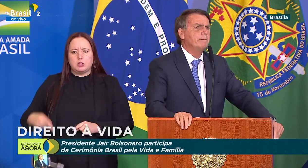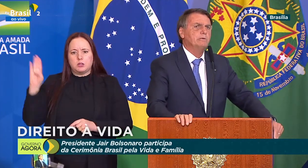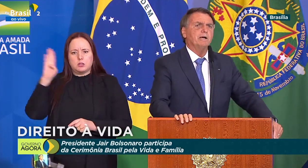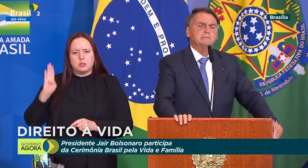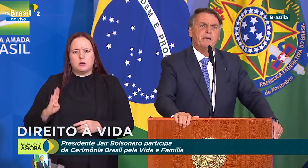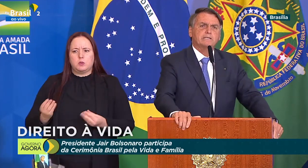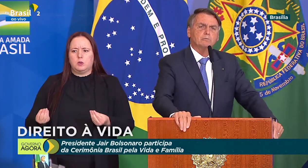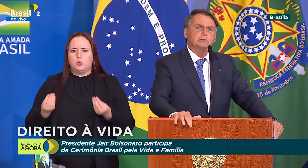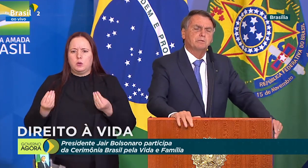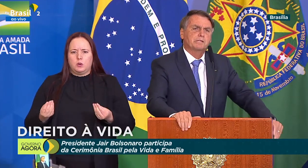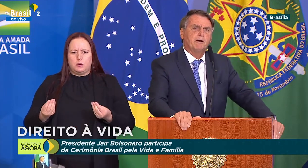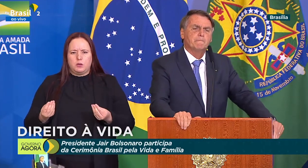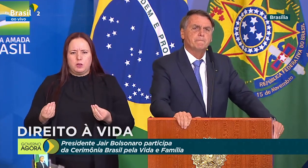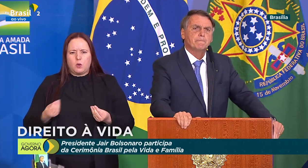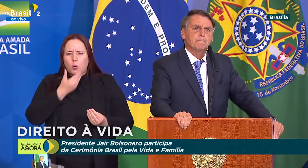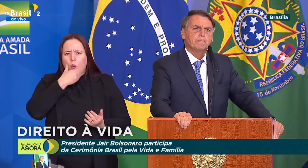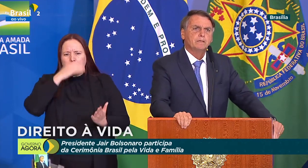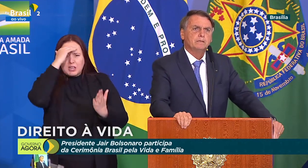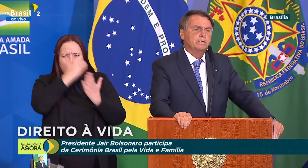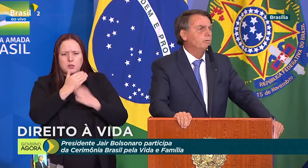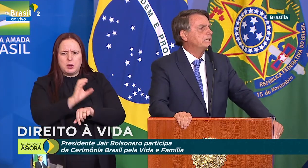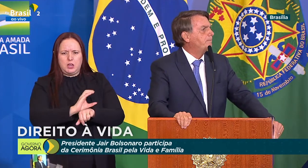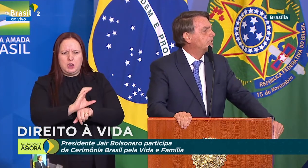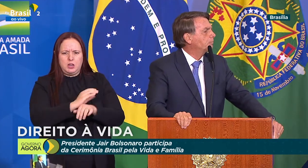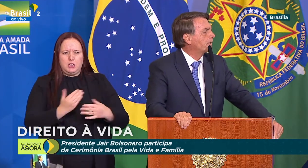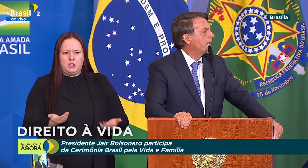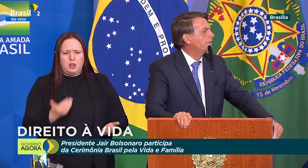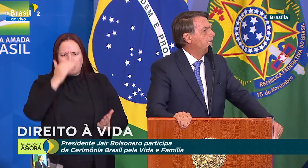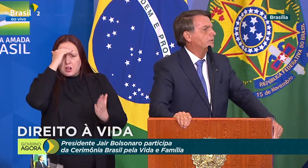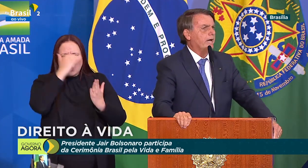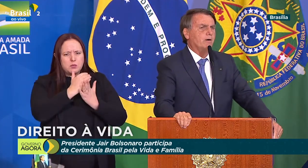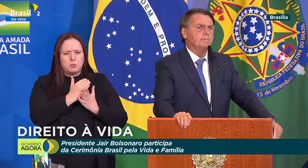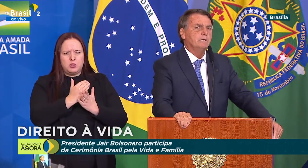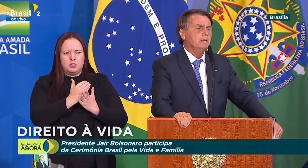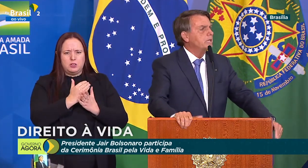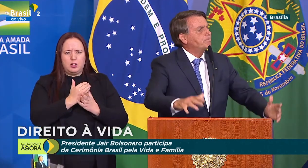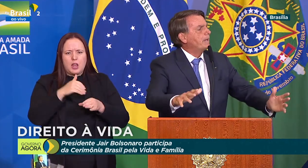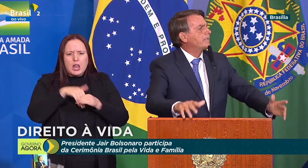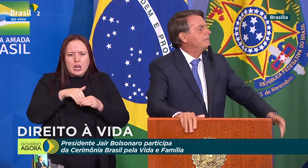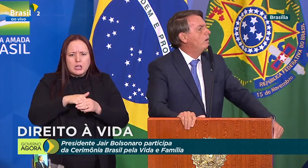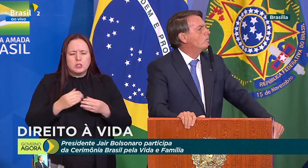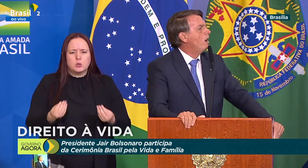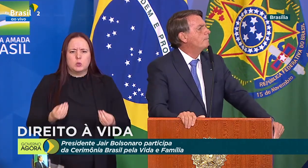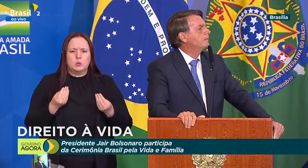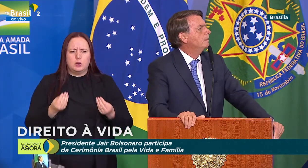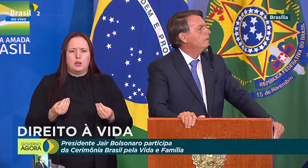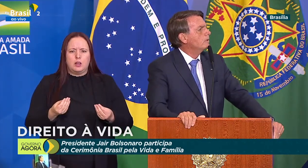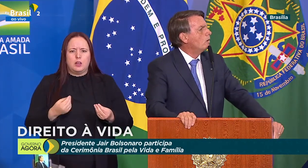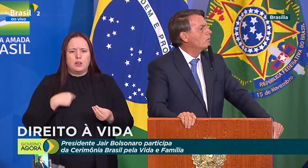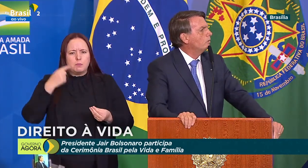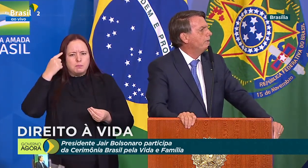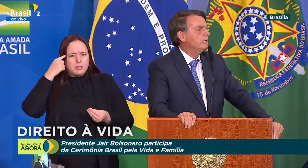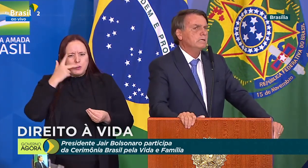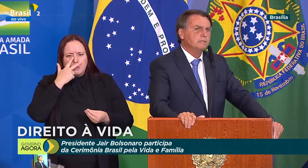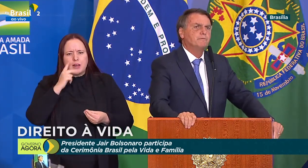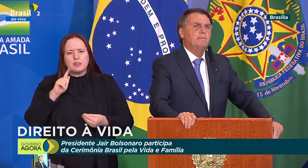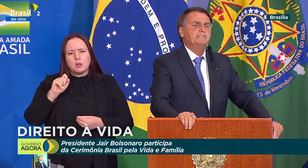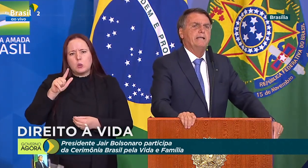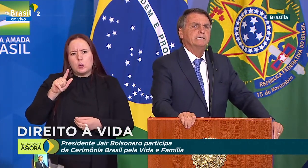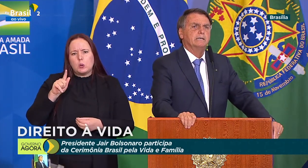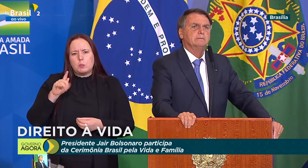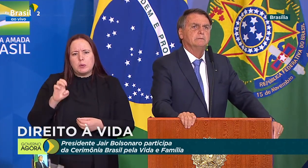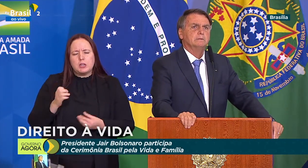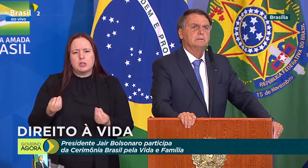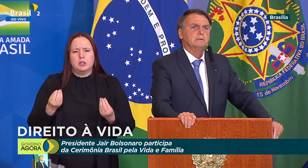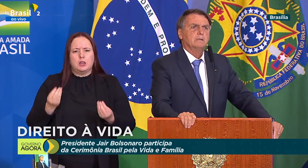como homem que não respeita a constituição que não respeita o processo eleitoral que pensa em dar um golpe e conclui